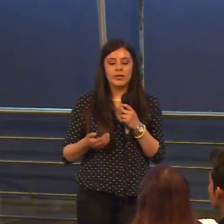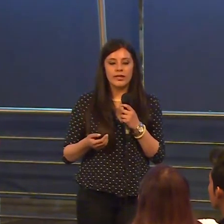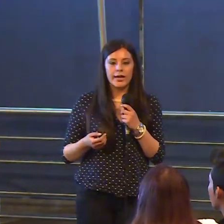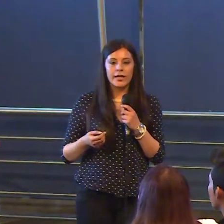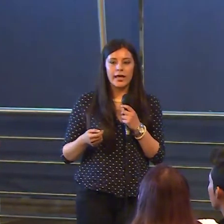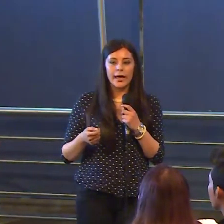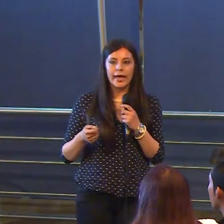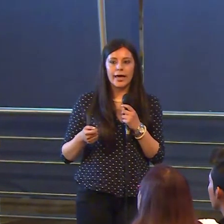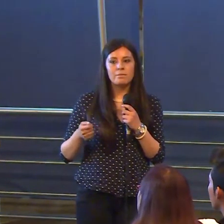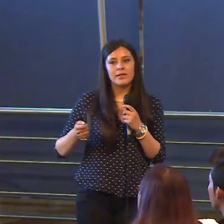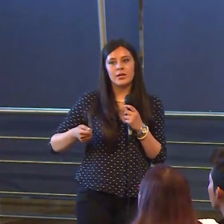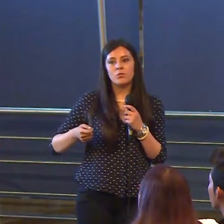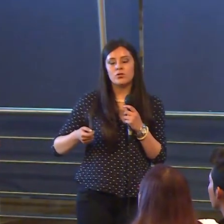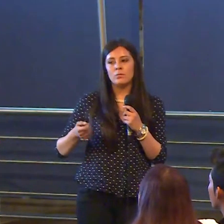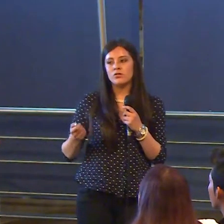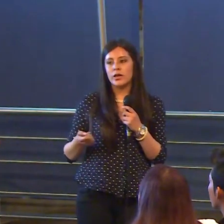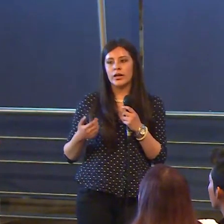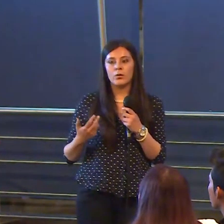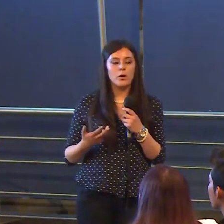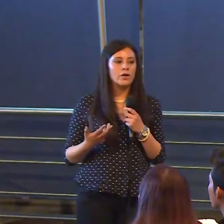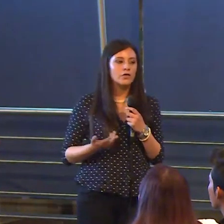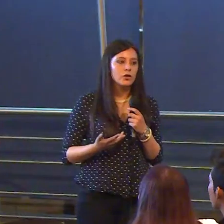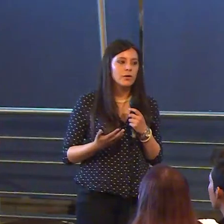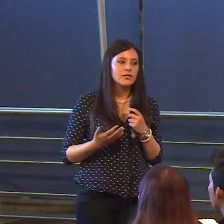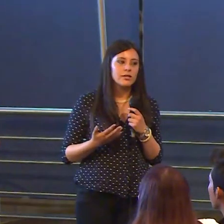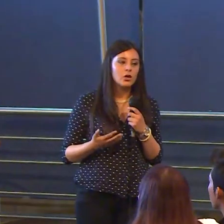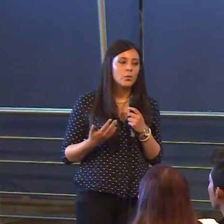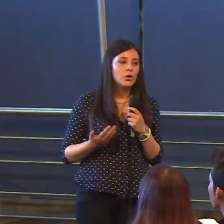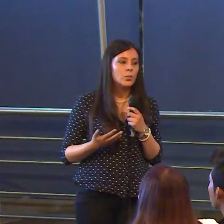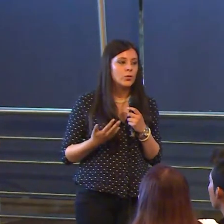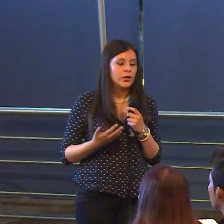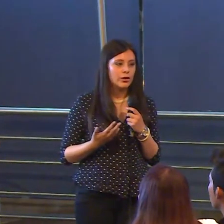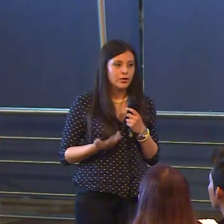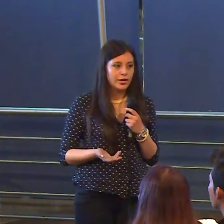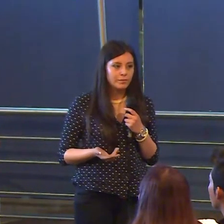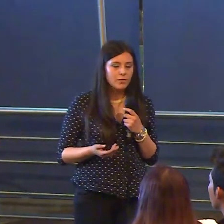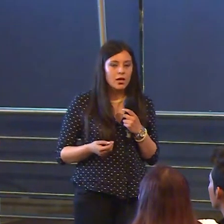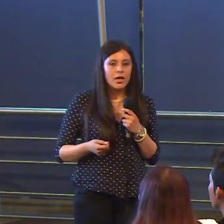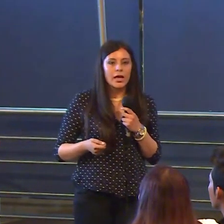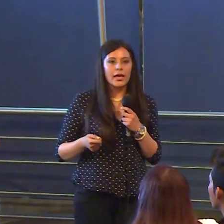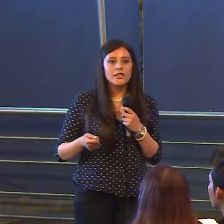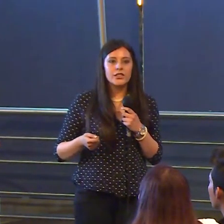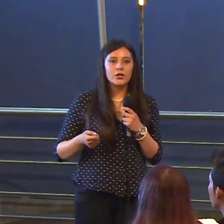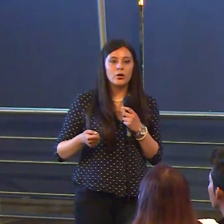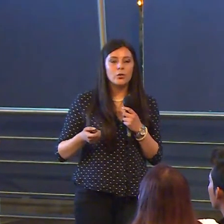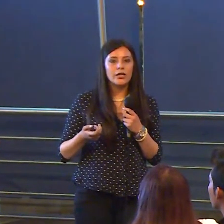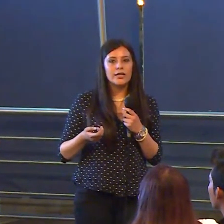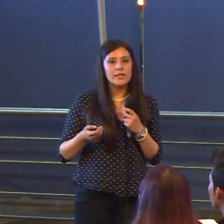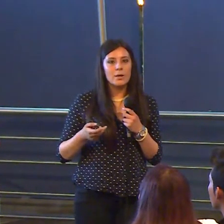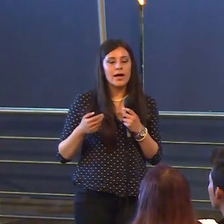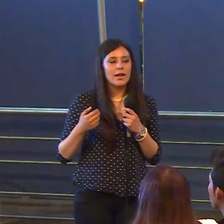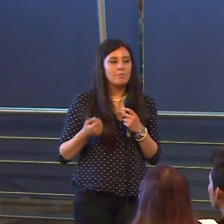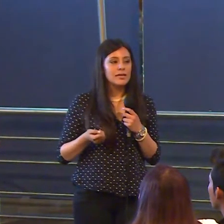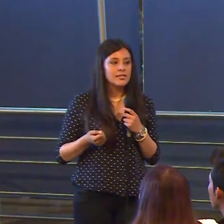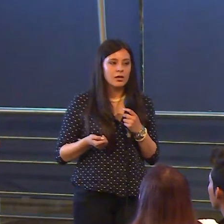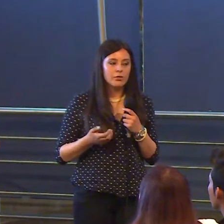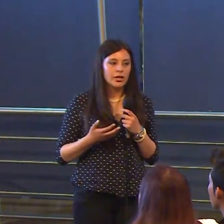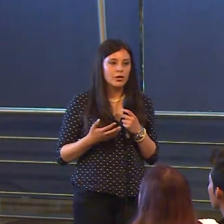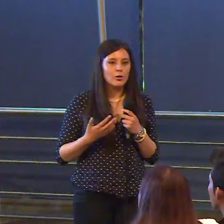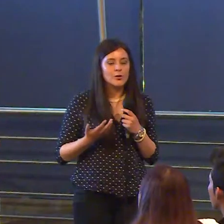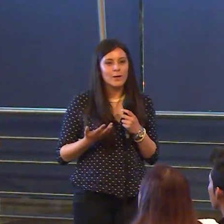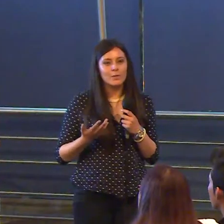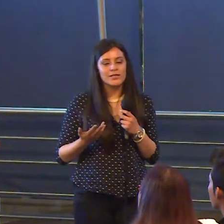mucho pintar, empezamos a mostrarle nuevas formas de cómo lo podría lograr. El chico utilizaba el